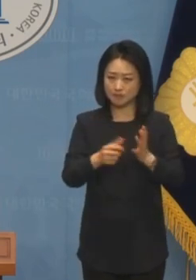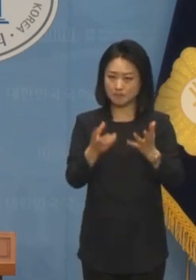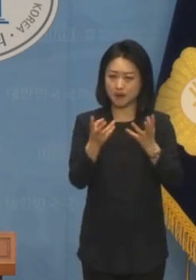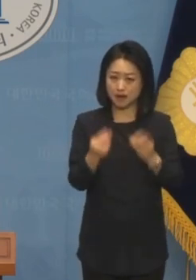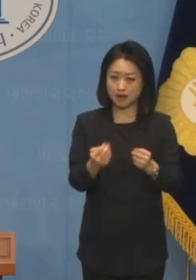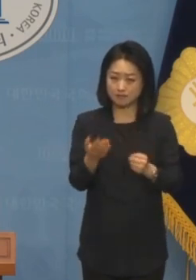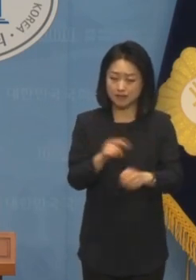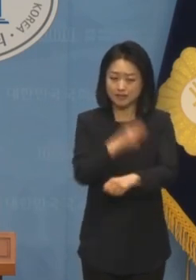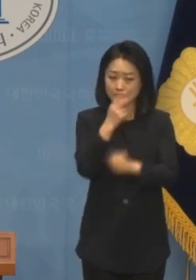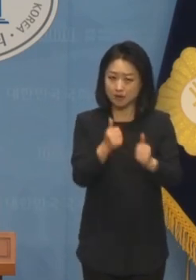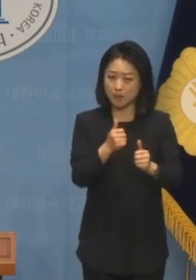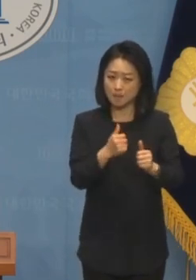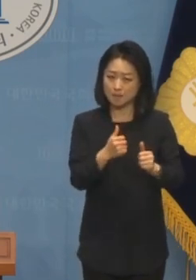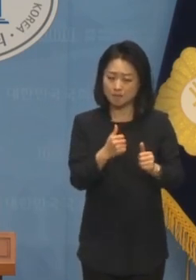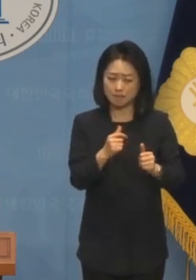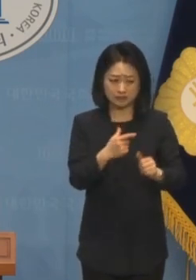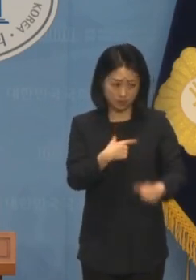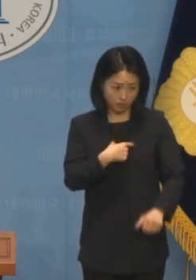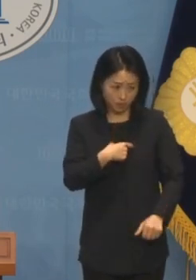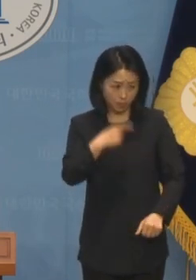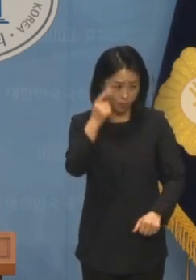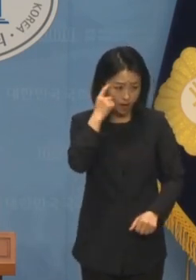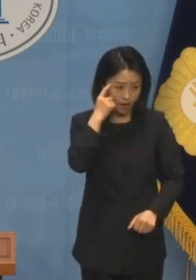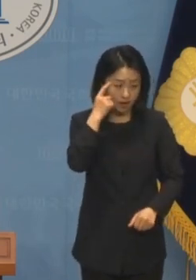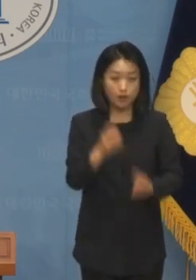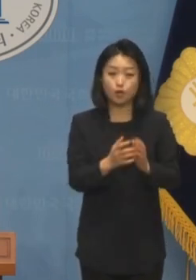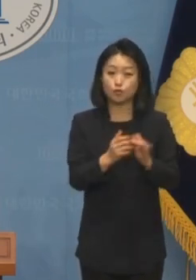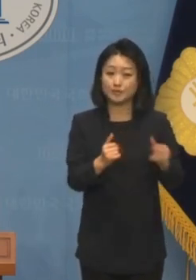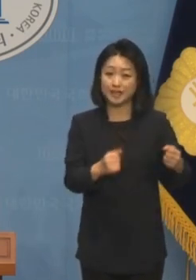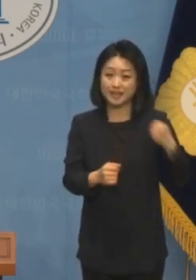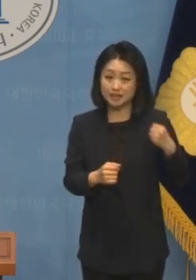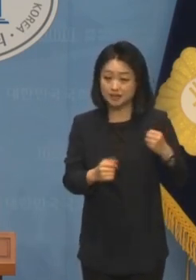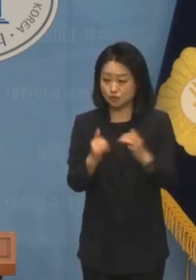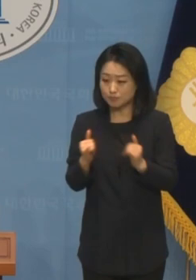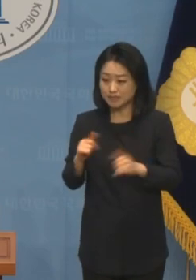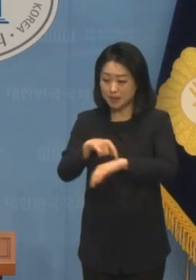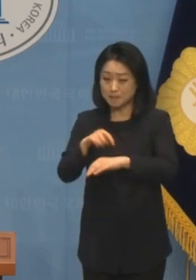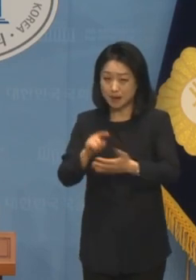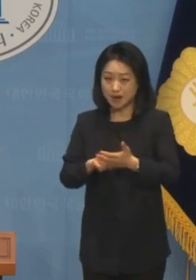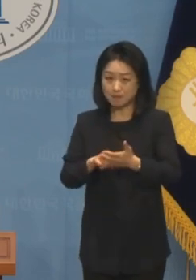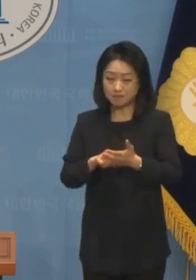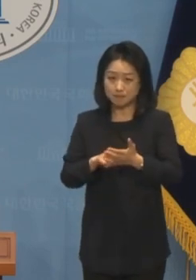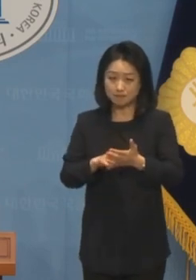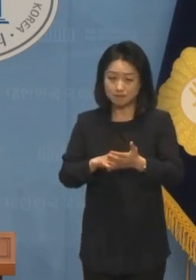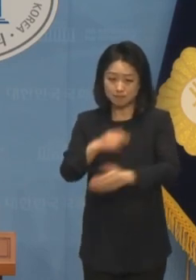특검을 막겠다니 국민의힘은 민심에 철저히 등을 돌릴 셈입니까?